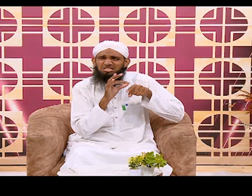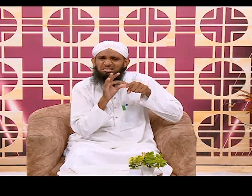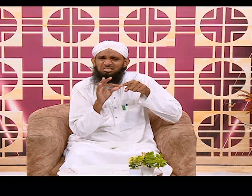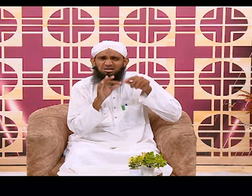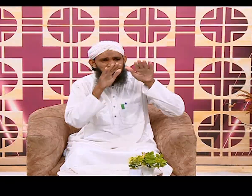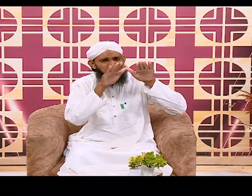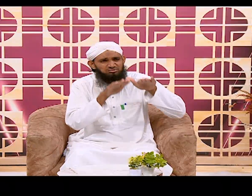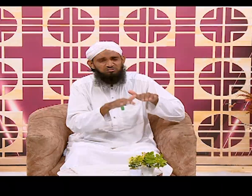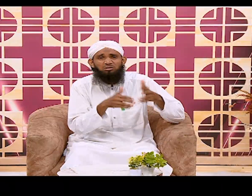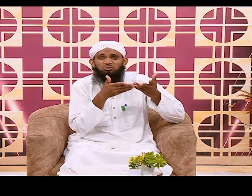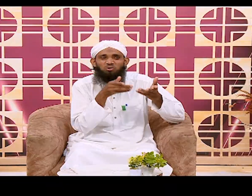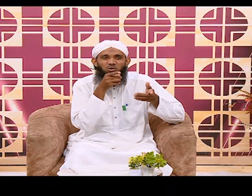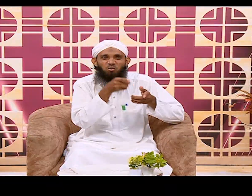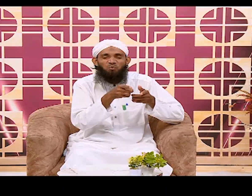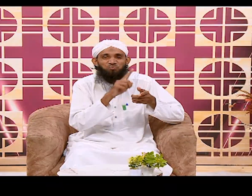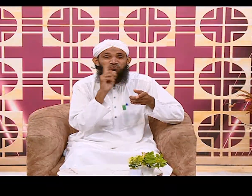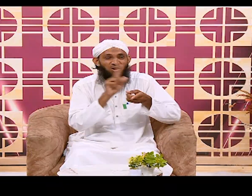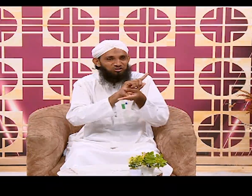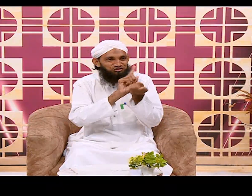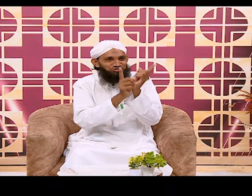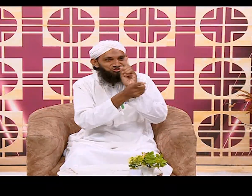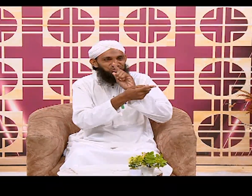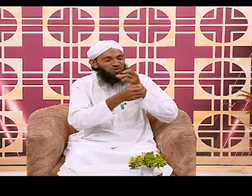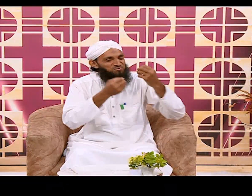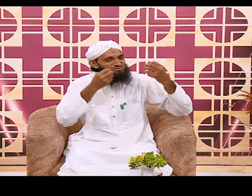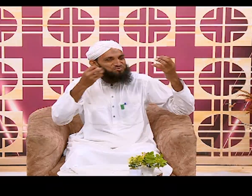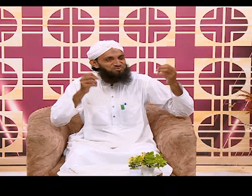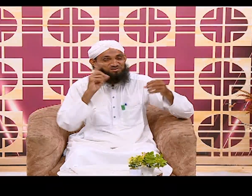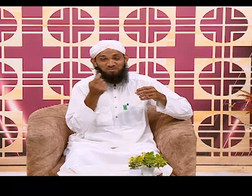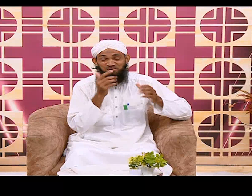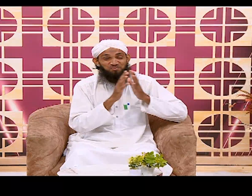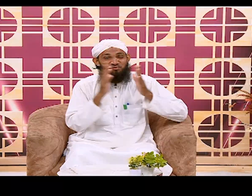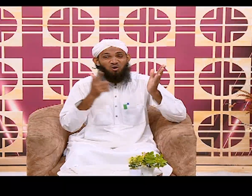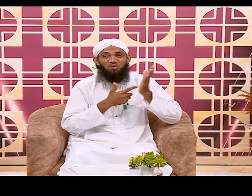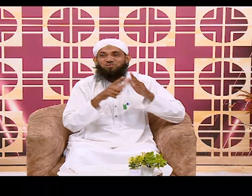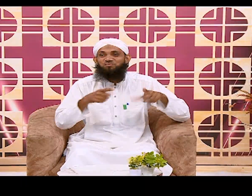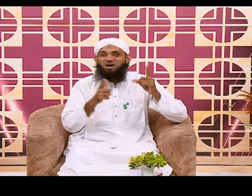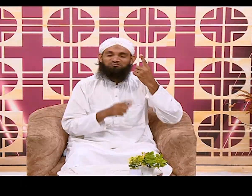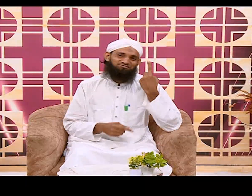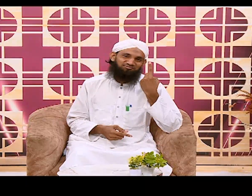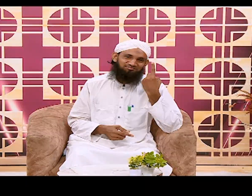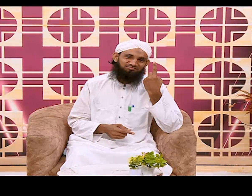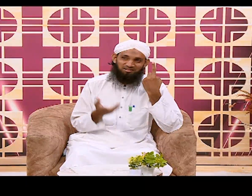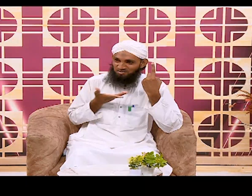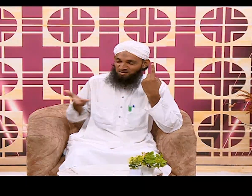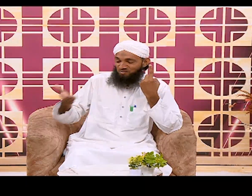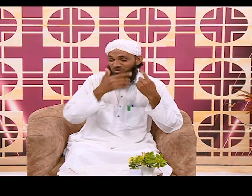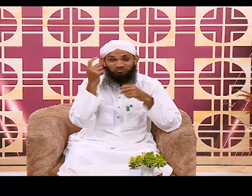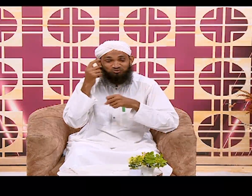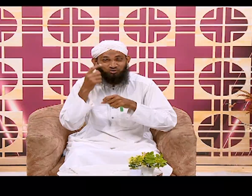رات بسر فرمائی اور اسے گاؤں کا سب سے امیر ترین آدمی بنا دیا۔ اے قادریو، اے غوث پاک